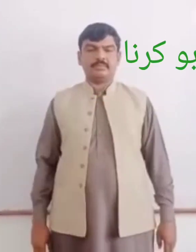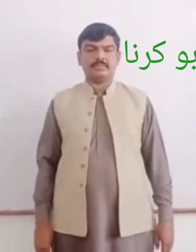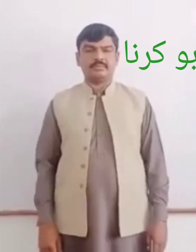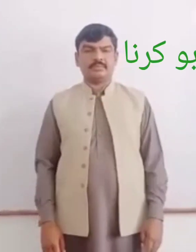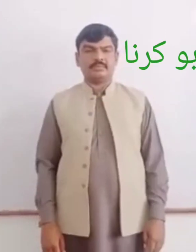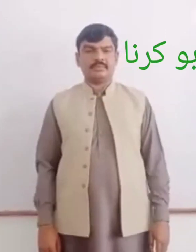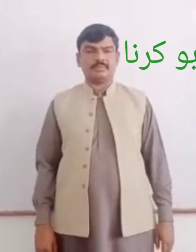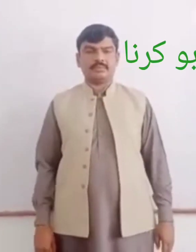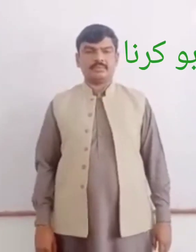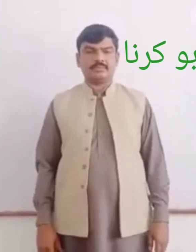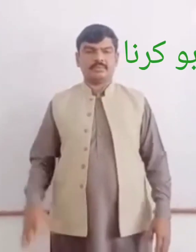काबू करना,